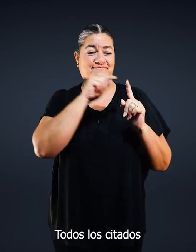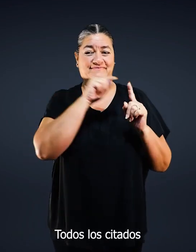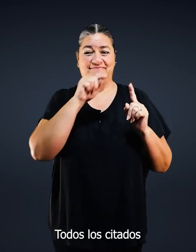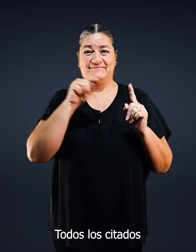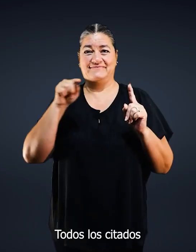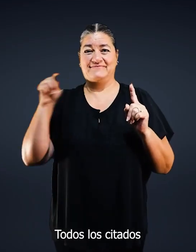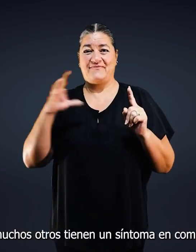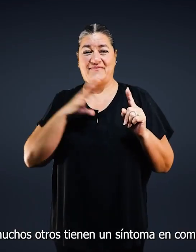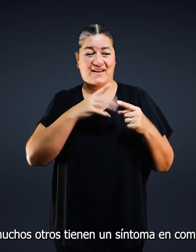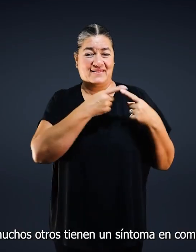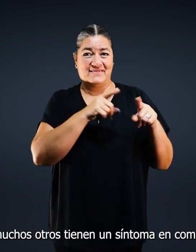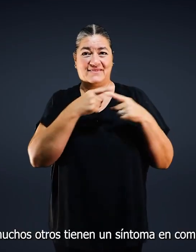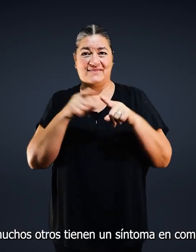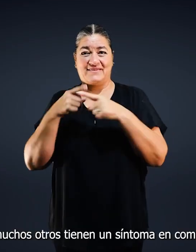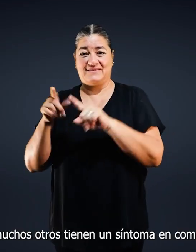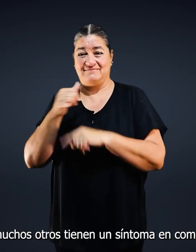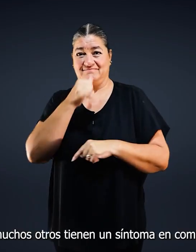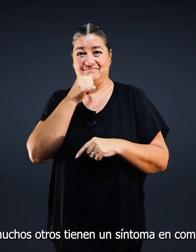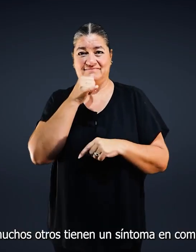Todos los citados y muchos otros tienen un síntoma en común.